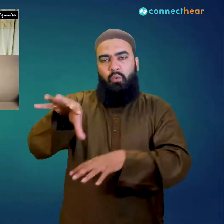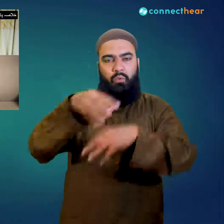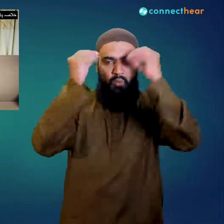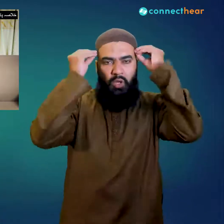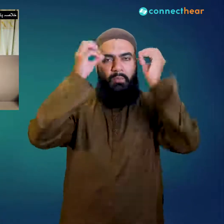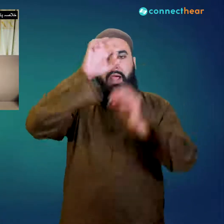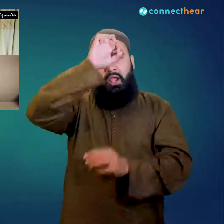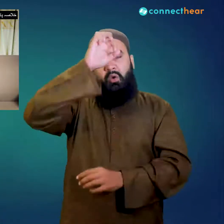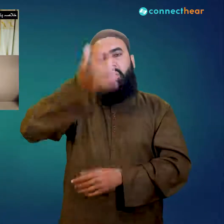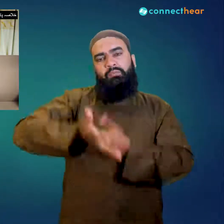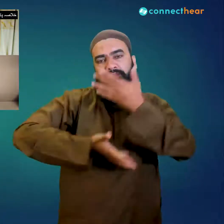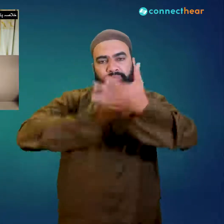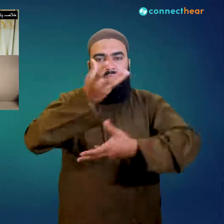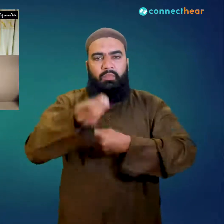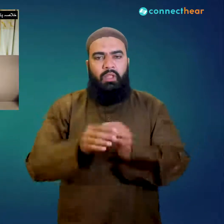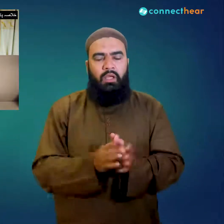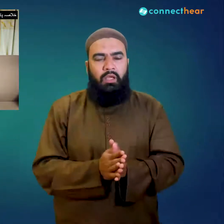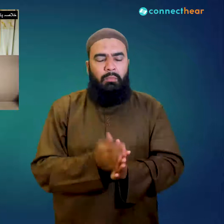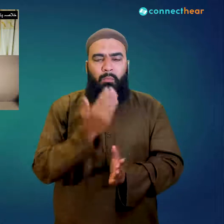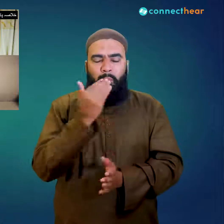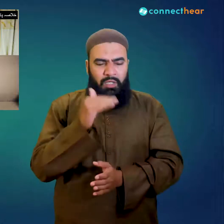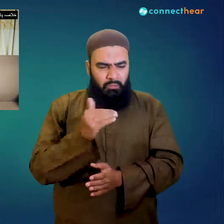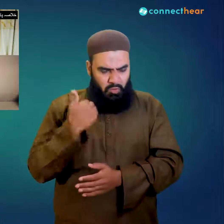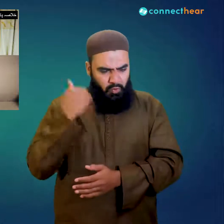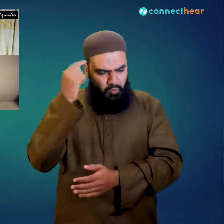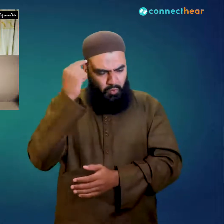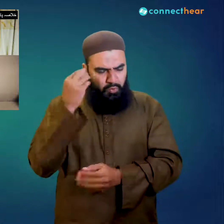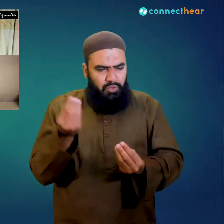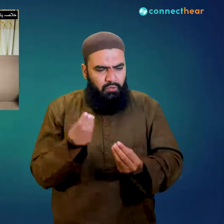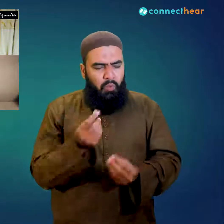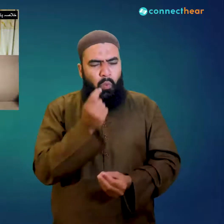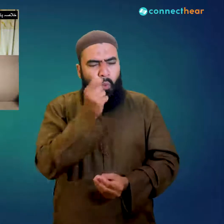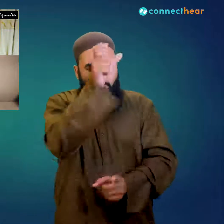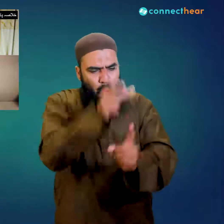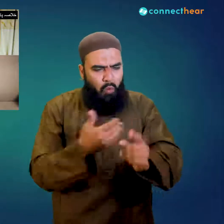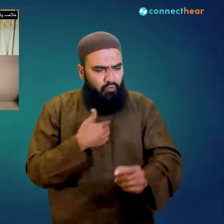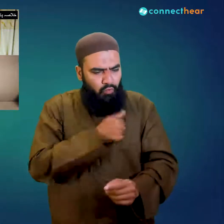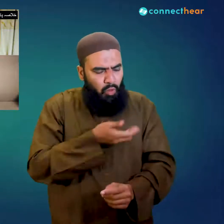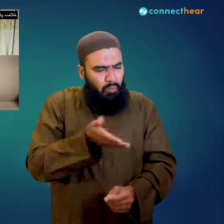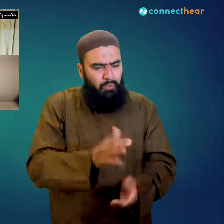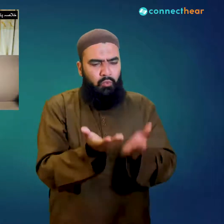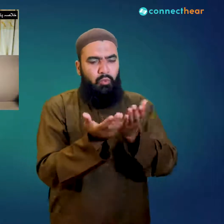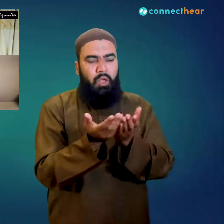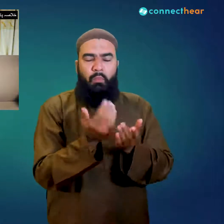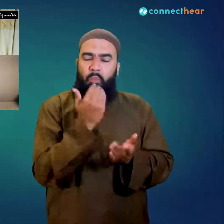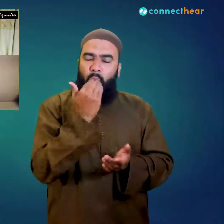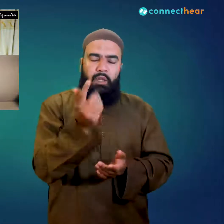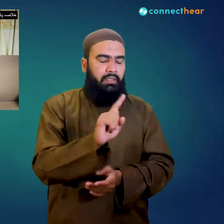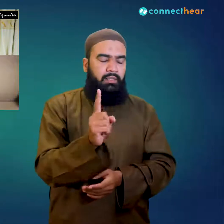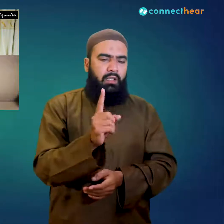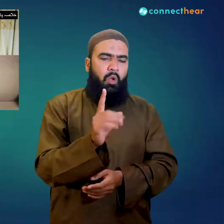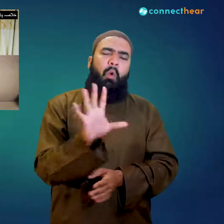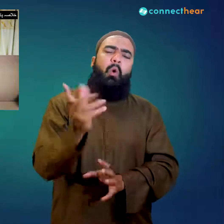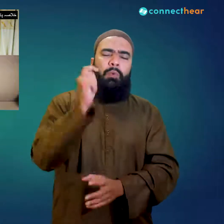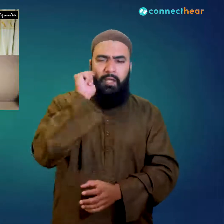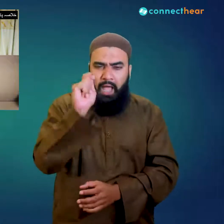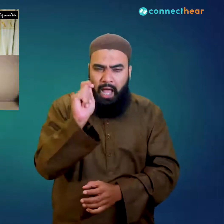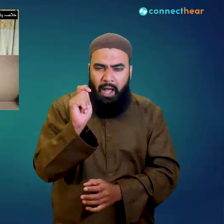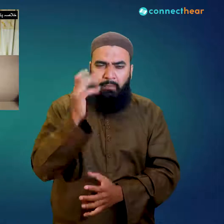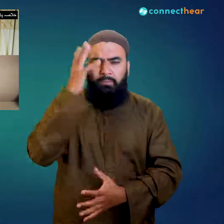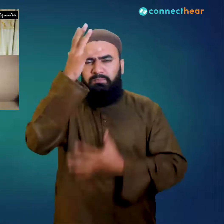راجعون پڑھا جائے، بلکہ کوئی معمولی سا نقصان ہو، کوئی ناگواری والی بات ہو، اس پر بھی انا للہ و انا الیہ راجعون پڑھنا